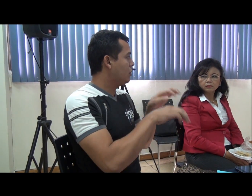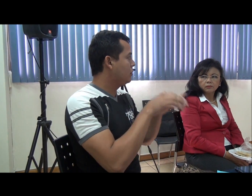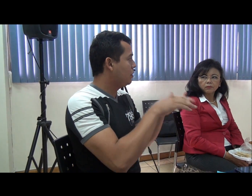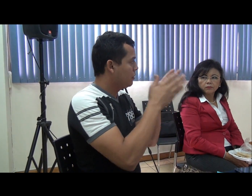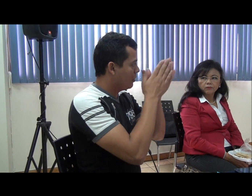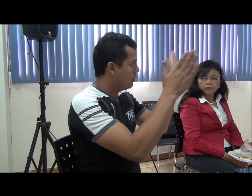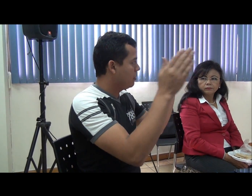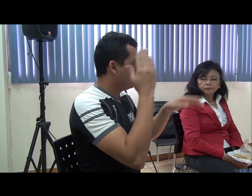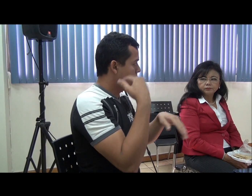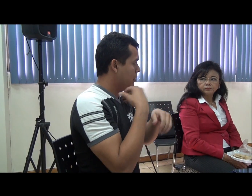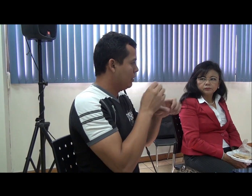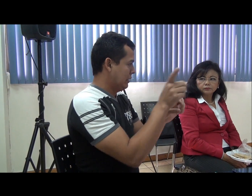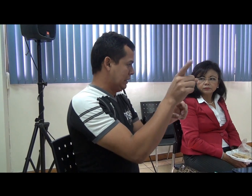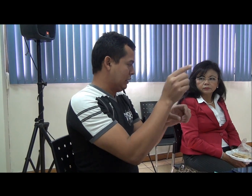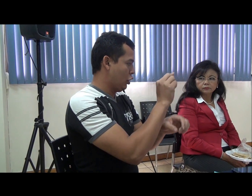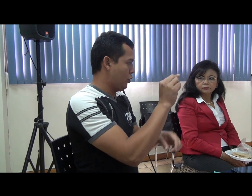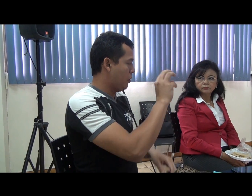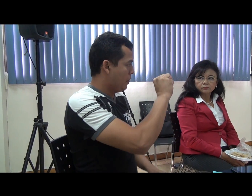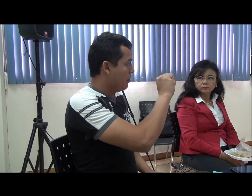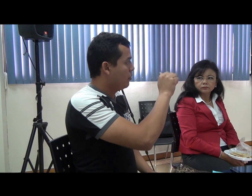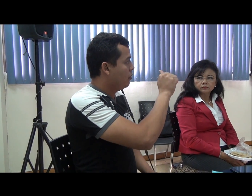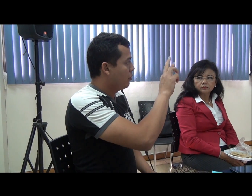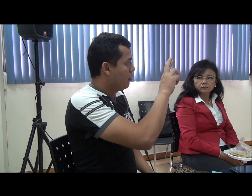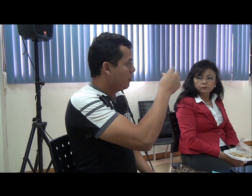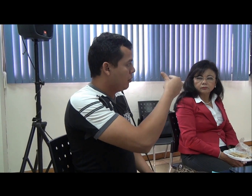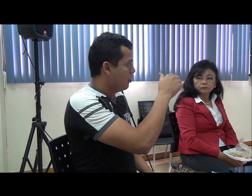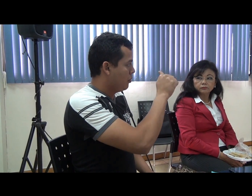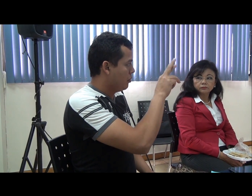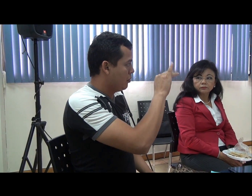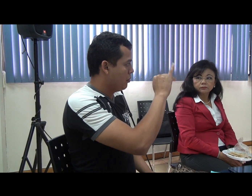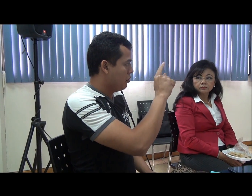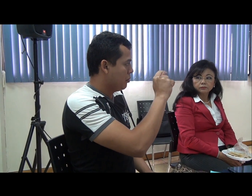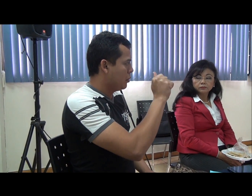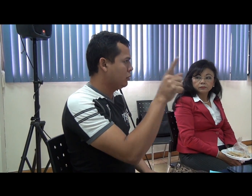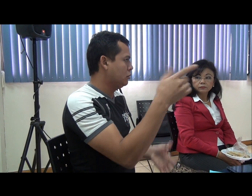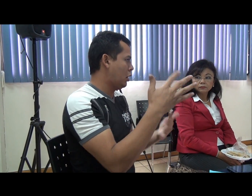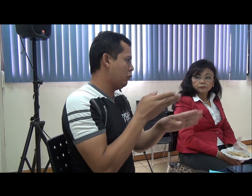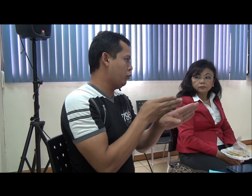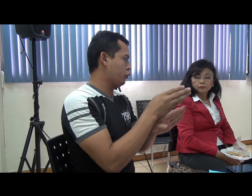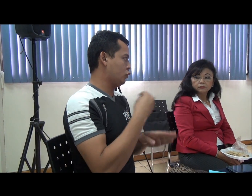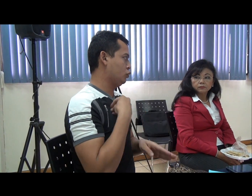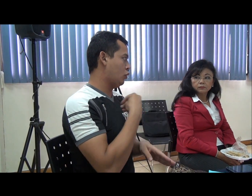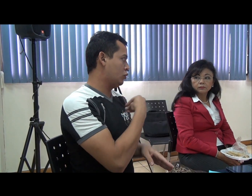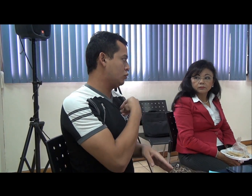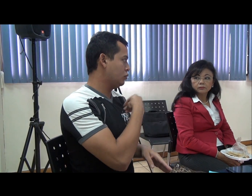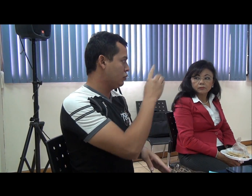la persona responsable era ella, Margarita, y